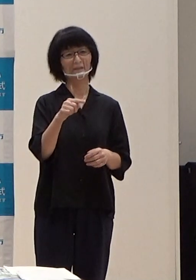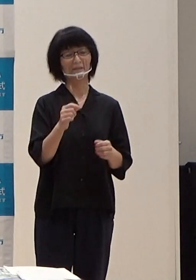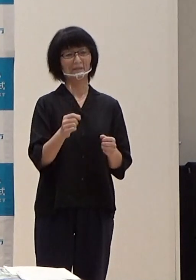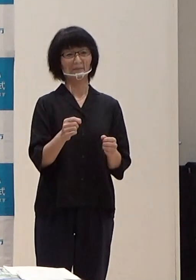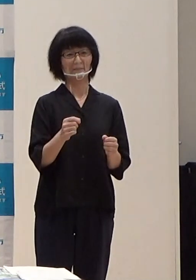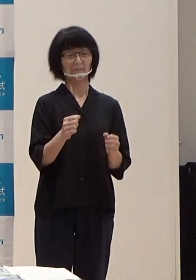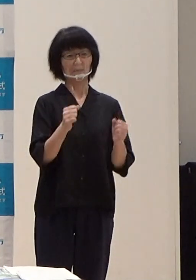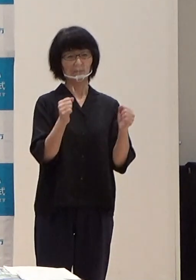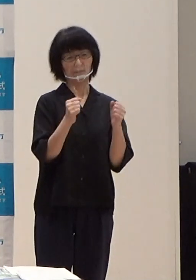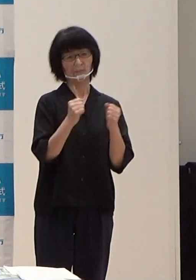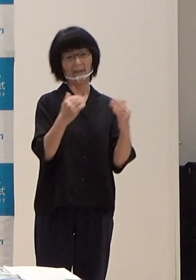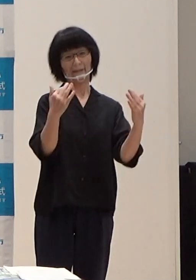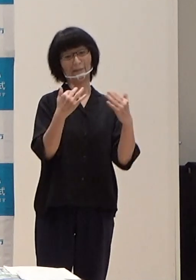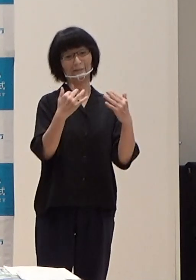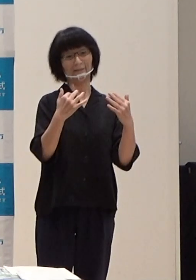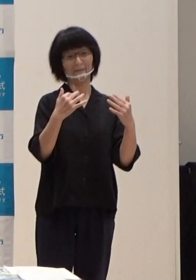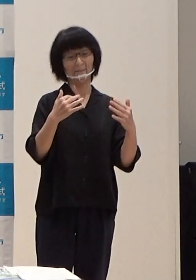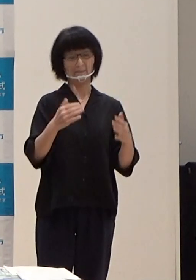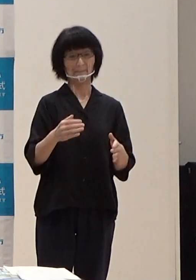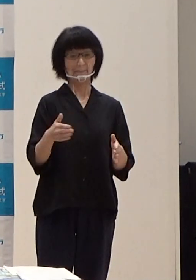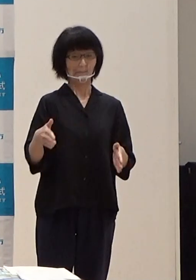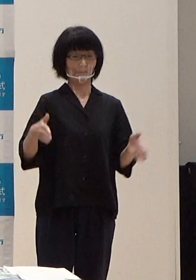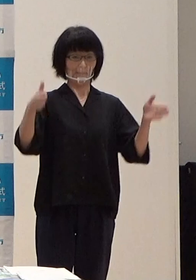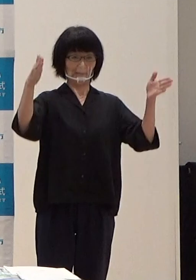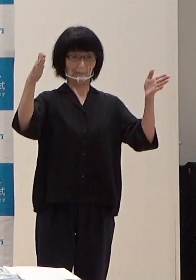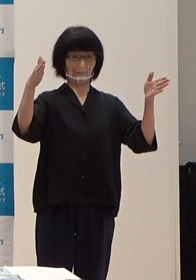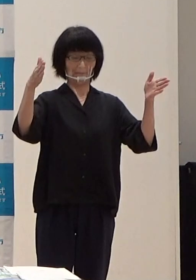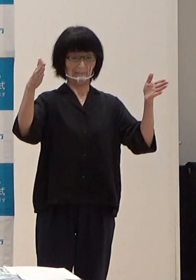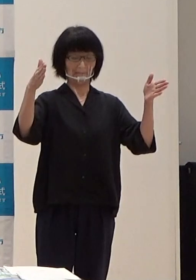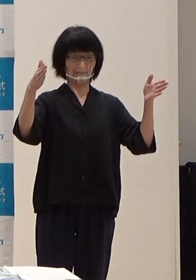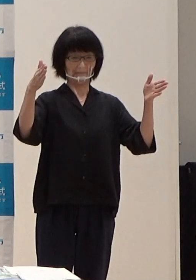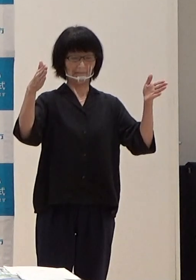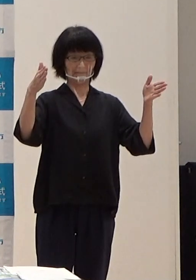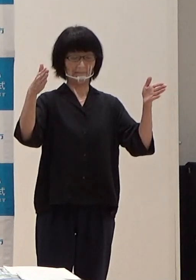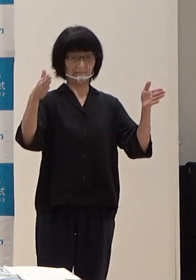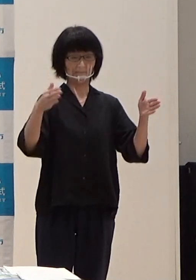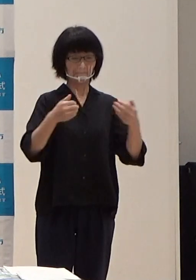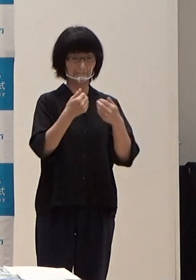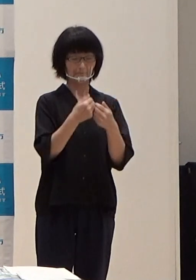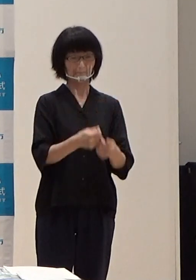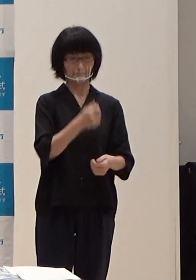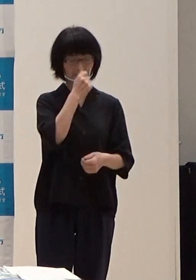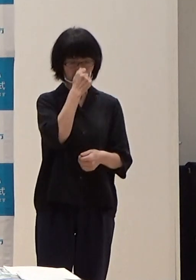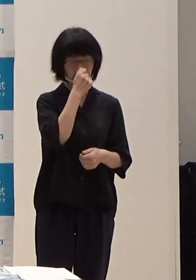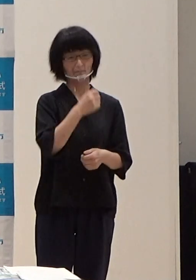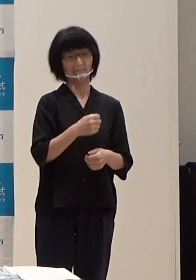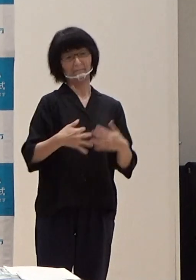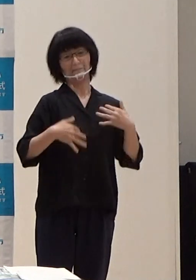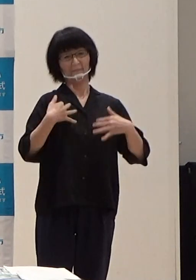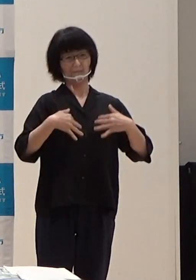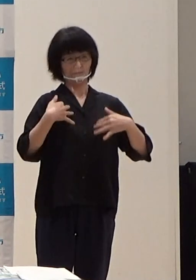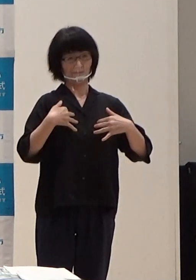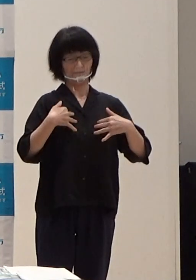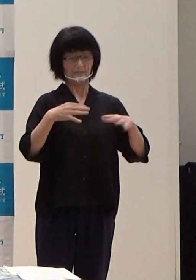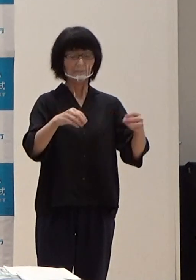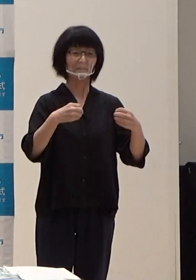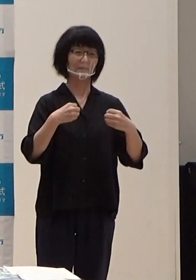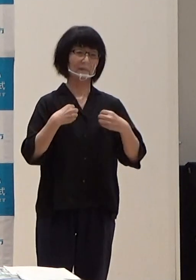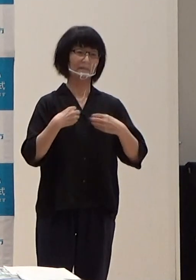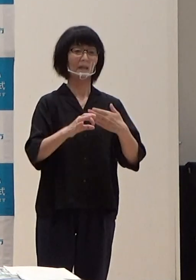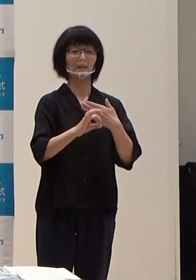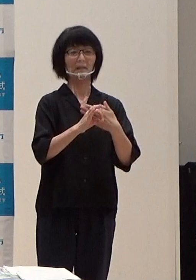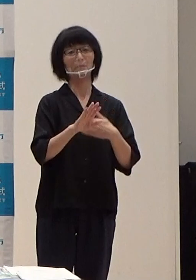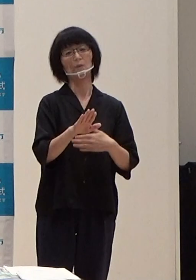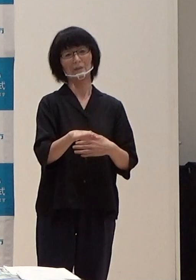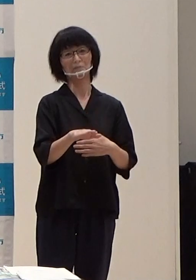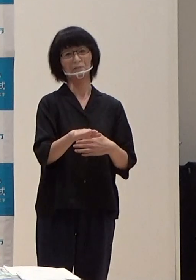上げるために窓を閉めたままですね、一家団らん車の中で楽しく過ごしていたということで罹患されたという例がありますので、